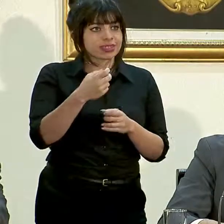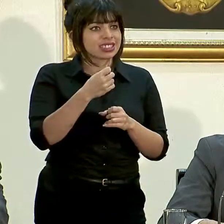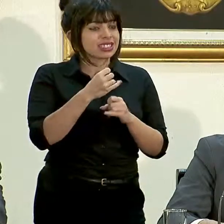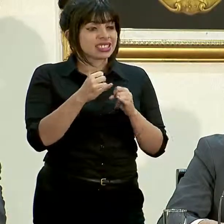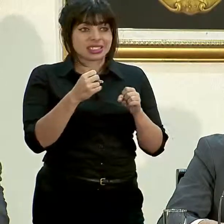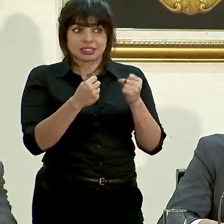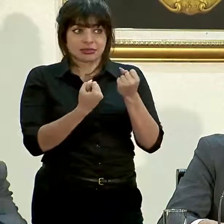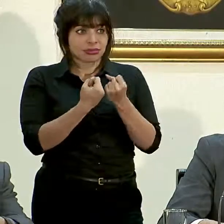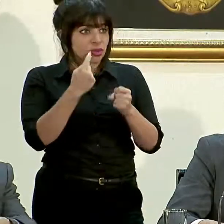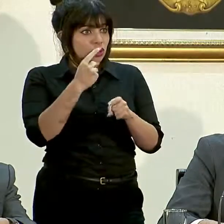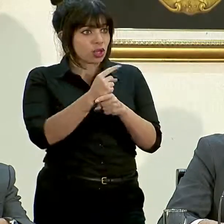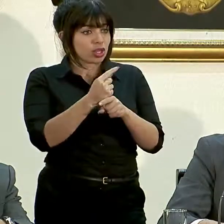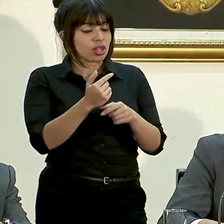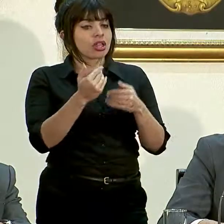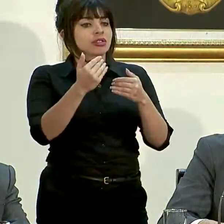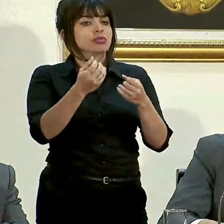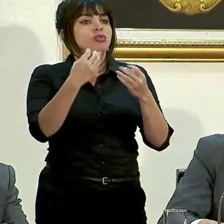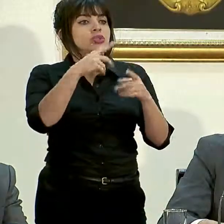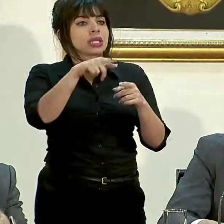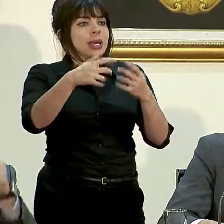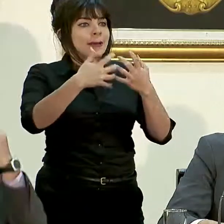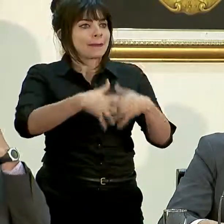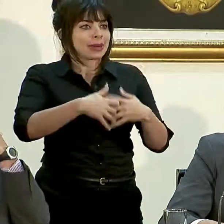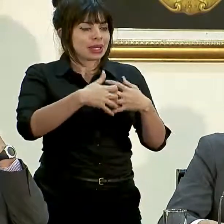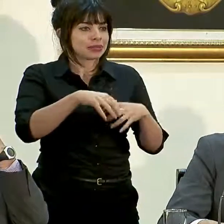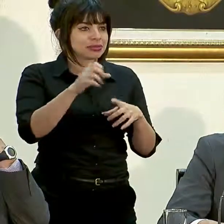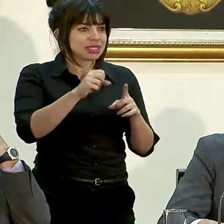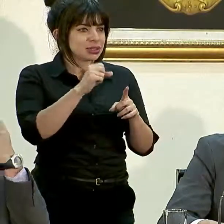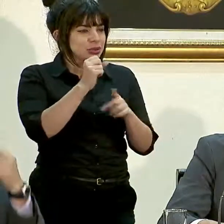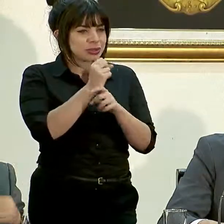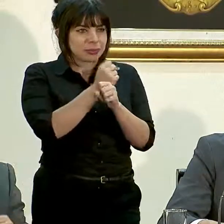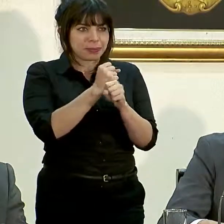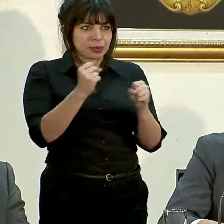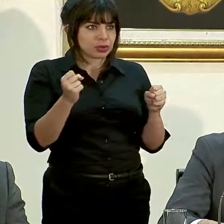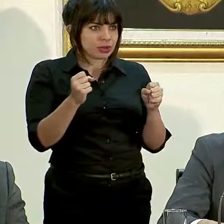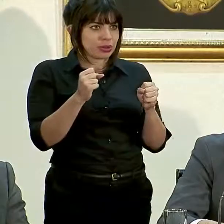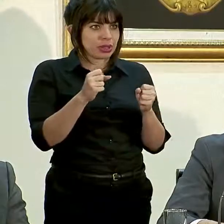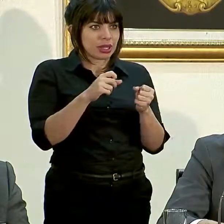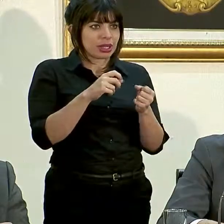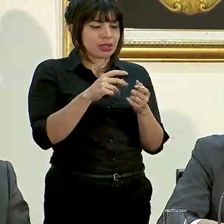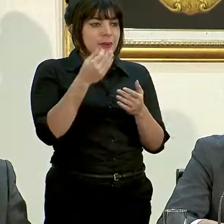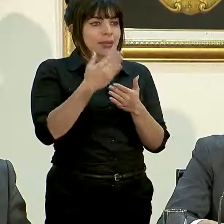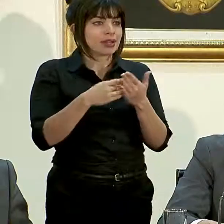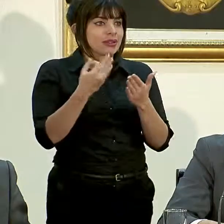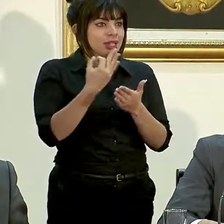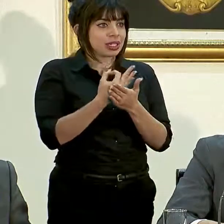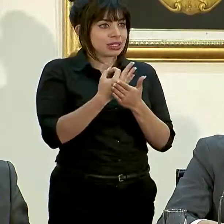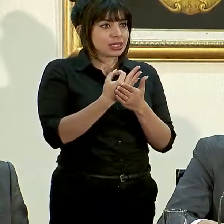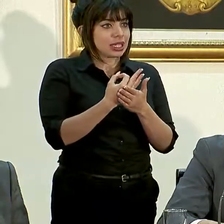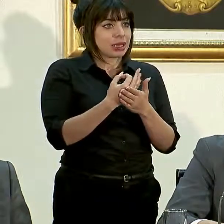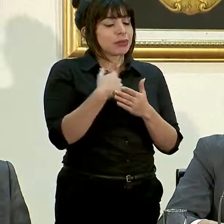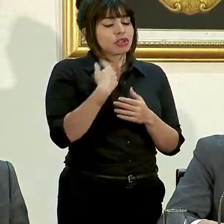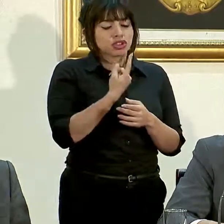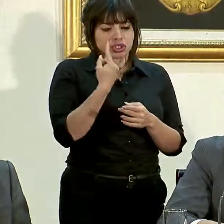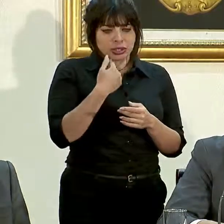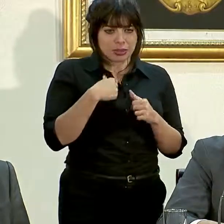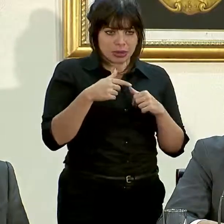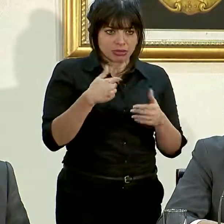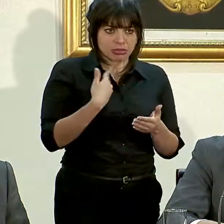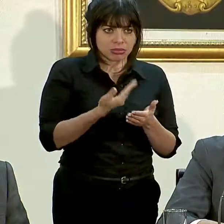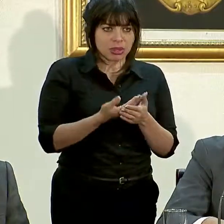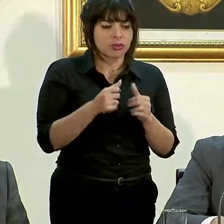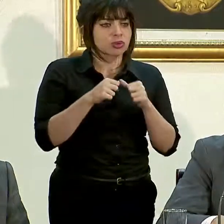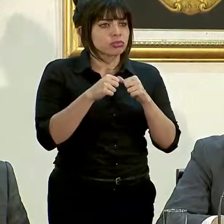adecuados respaldos, llevaron a muchas de estas empresas a situaciones imposibles desde el punto de vista financiero. Siempre estuvimos y